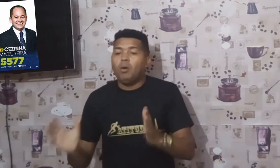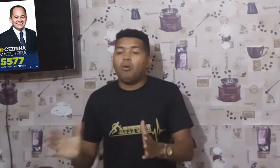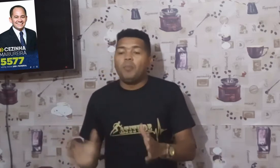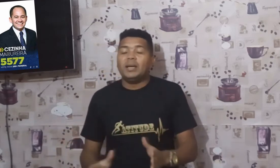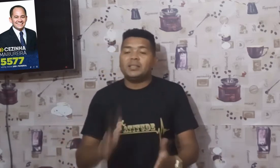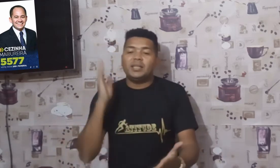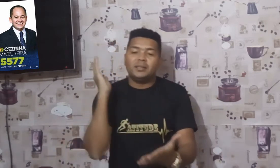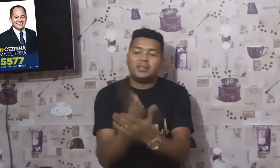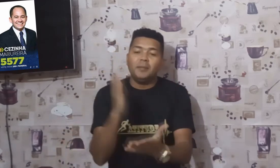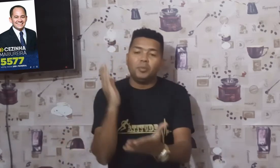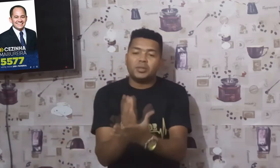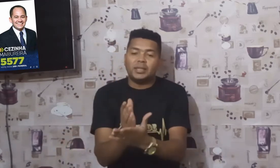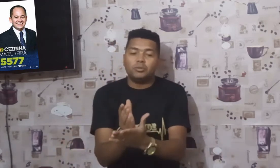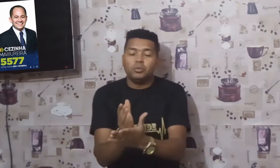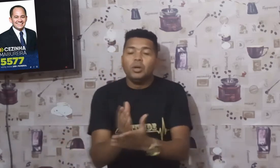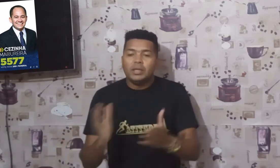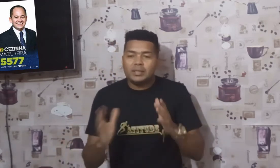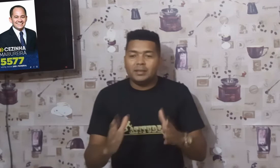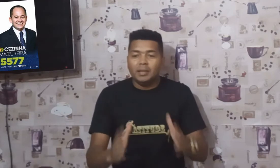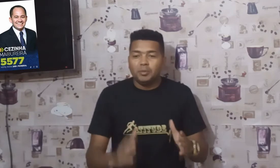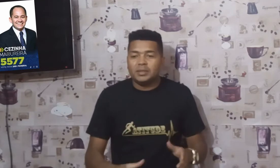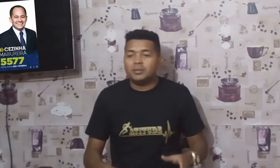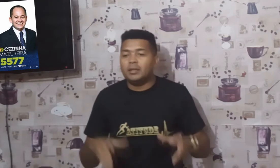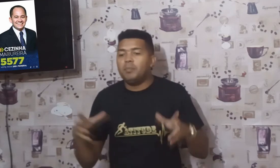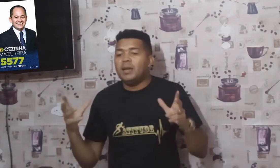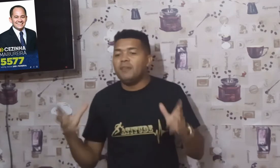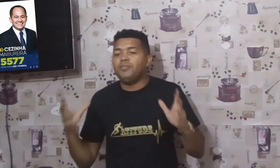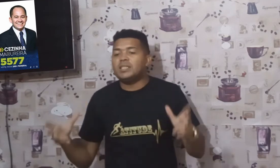o acompanhante ser 100%, estar 100%